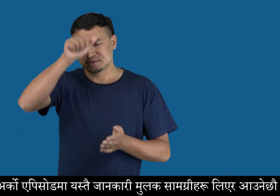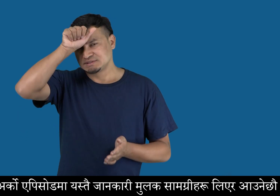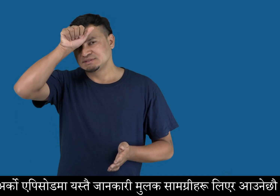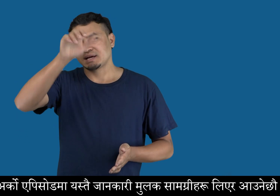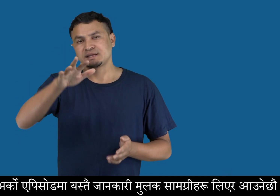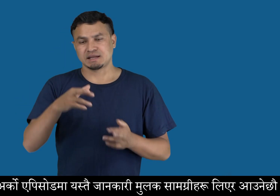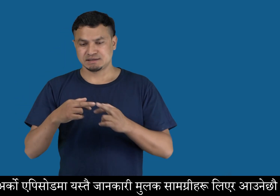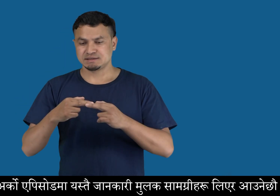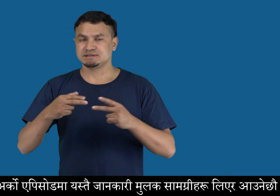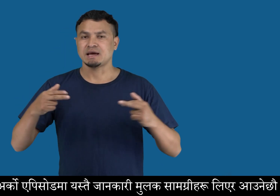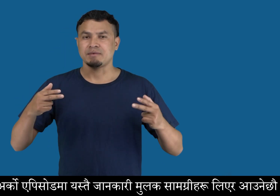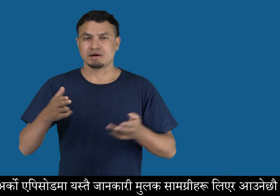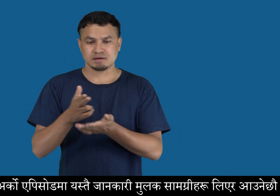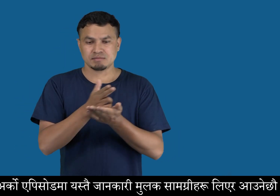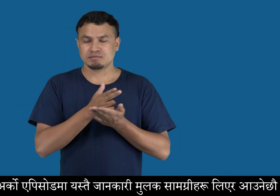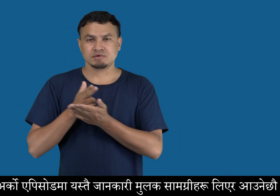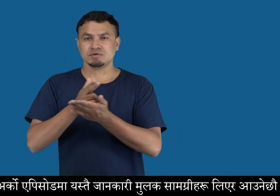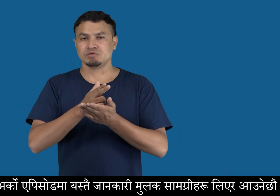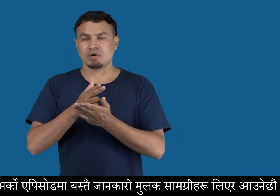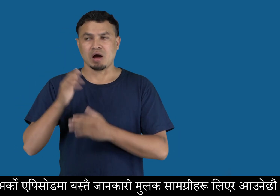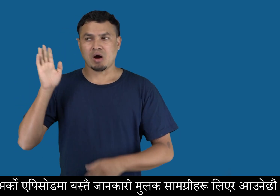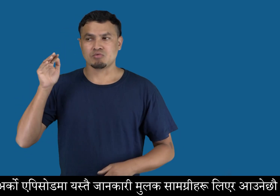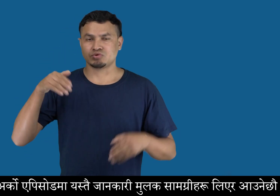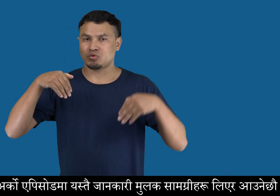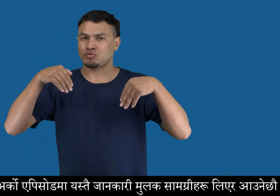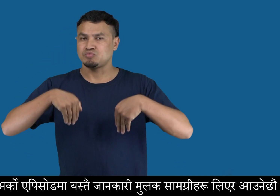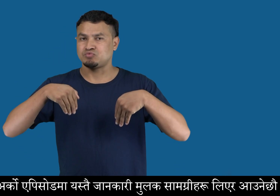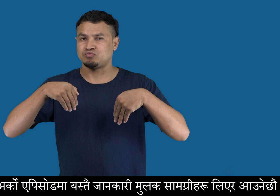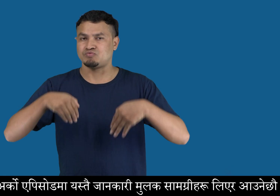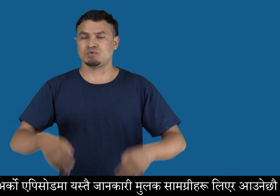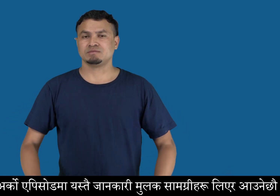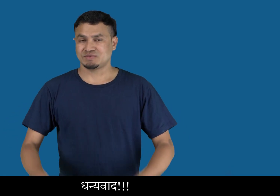आगामी एपिसोडमा थप जानकारीमूलक भिडियो लिएर उपस्थित हुनेछौँ। धन्यवाद।